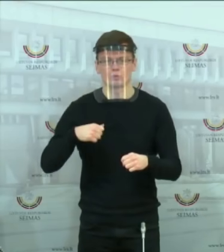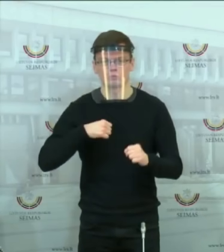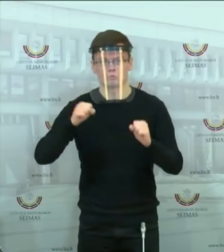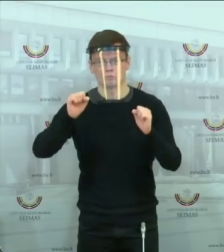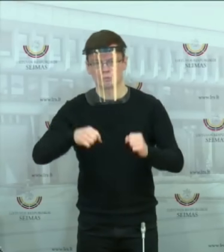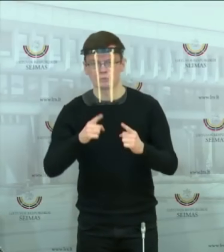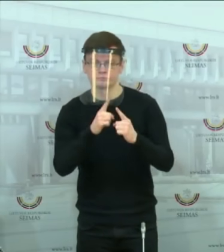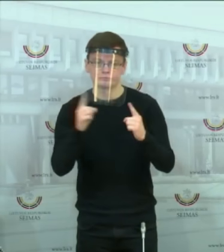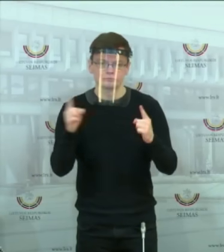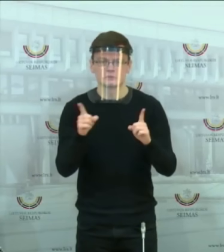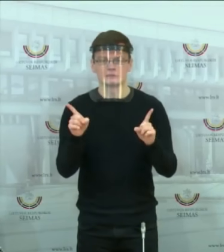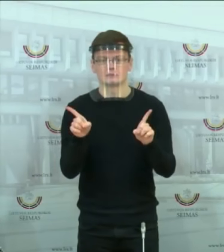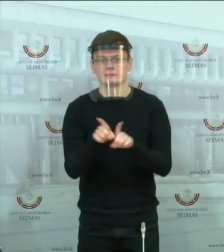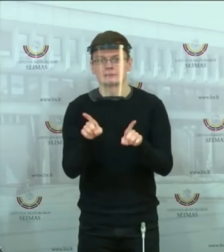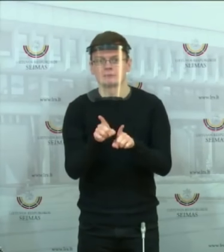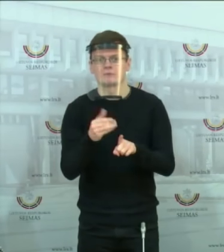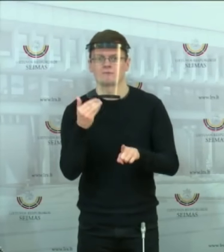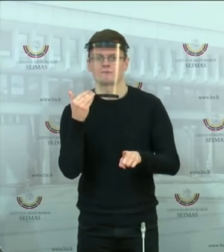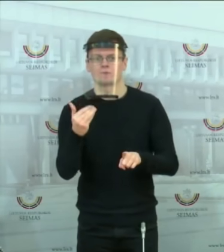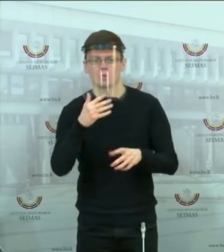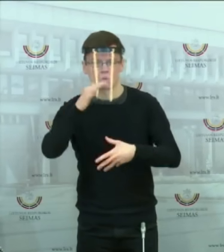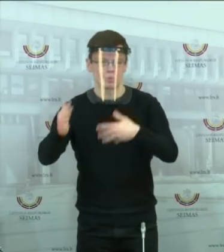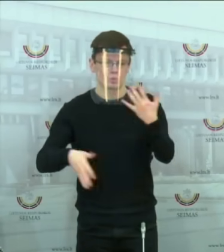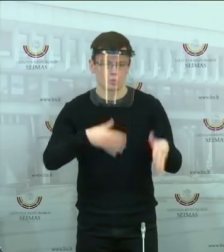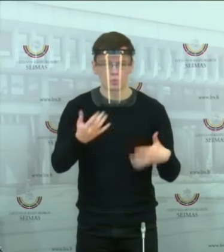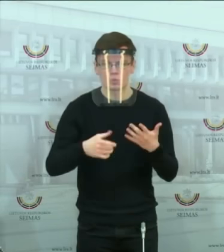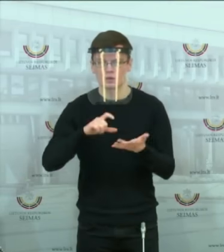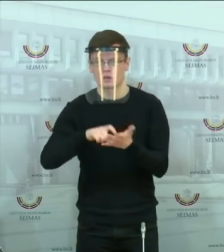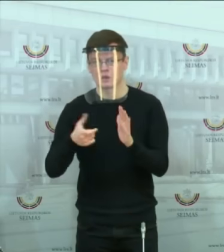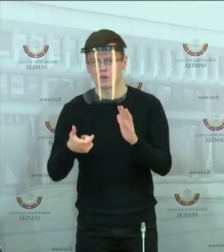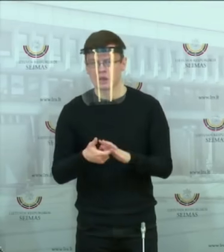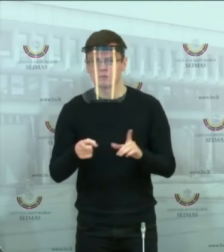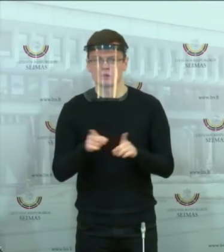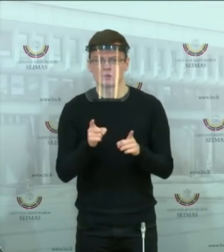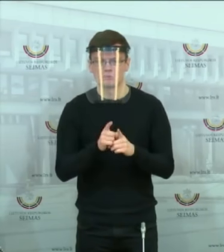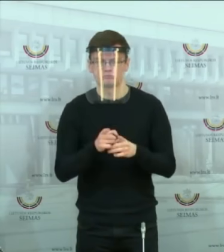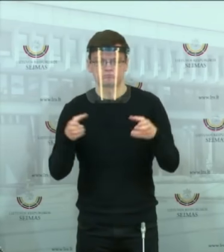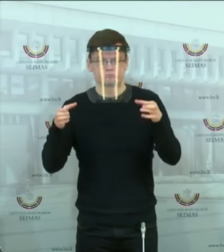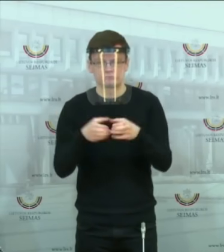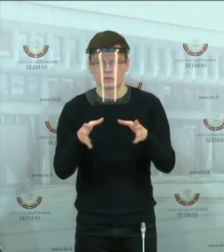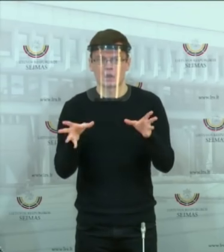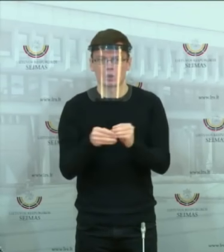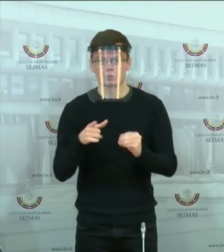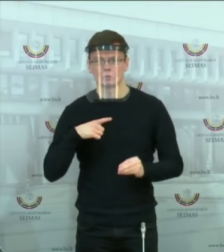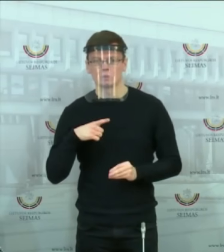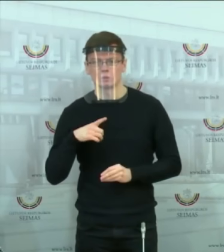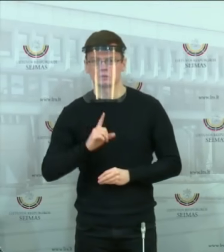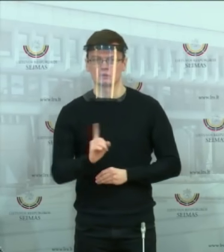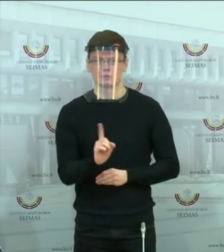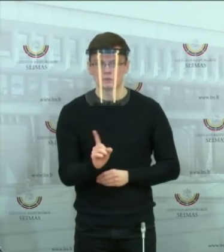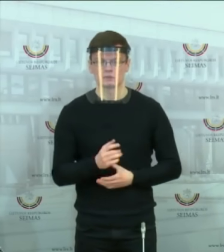galima vėdinti patalpas, kad pacientai nesibūriuotų, nelauktų kartu kažkur tai susirinkę, žodžiu, tam